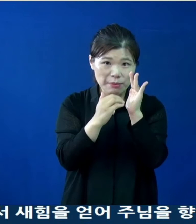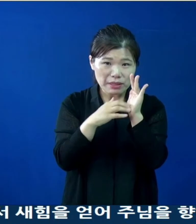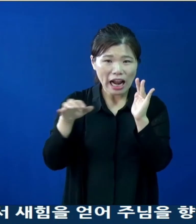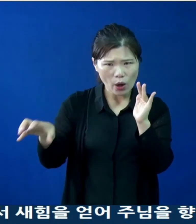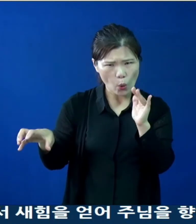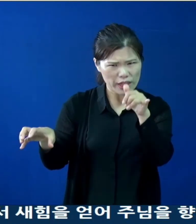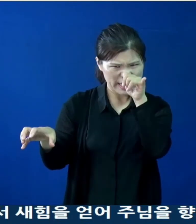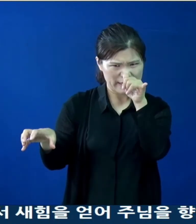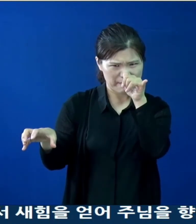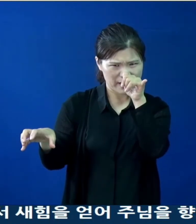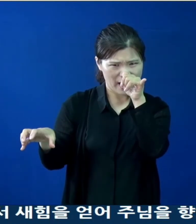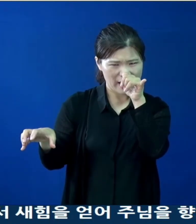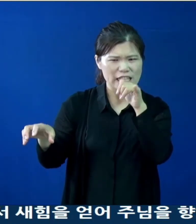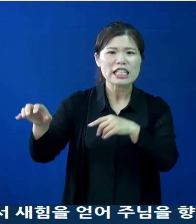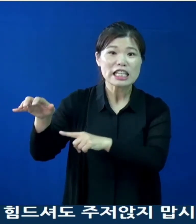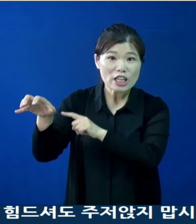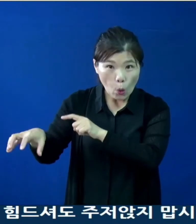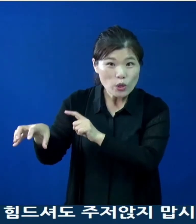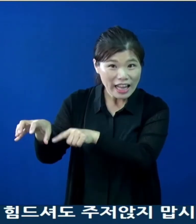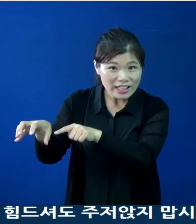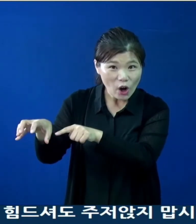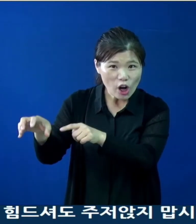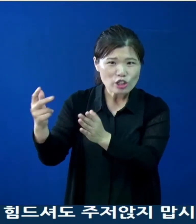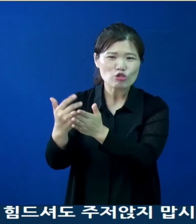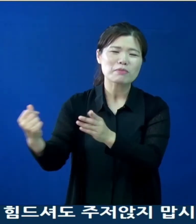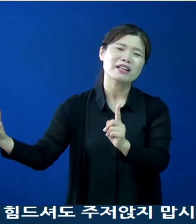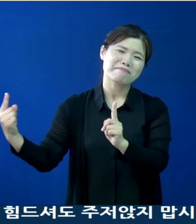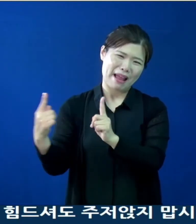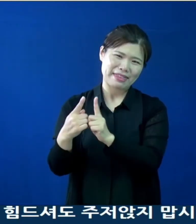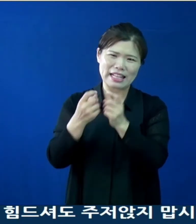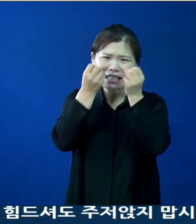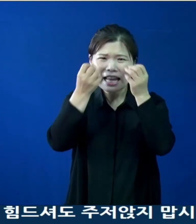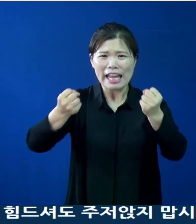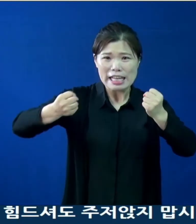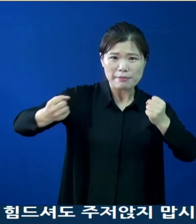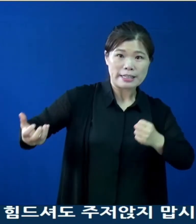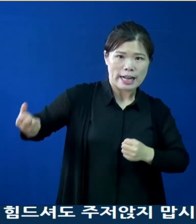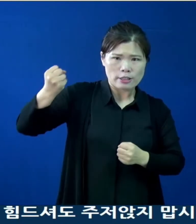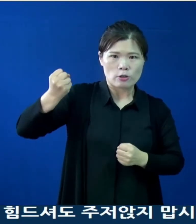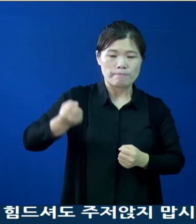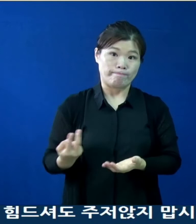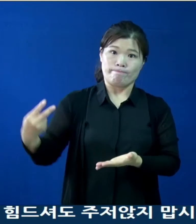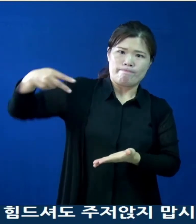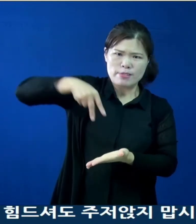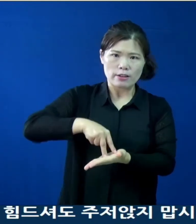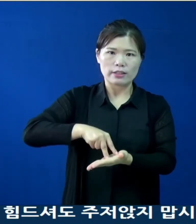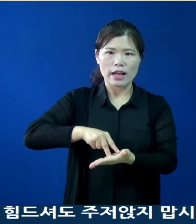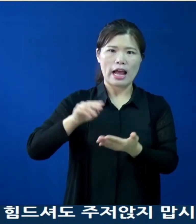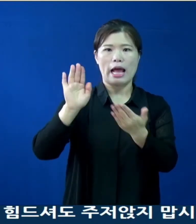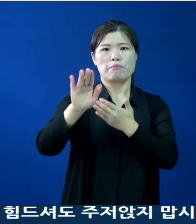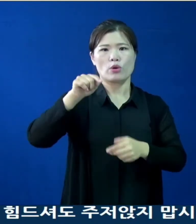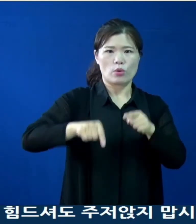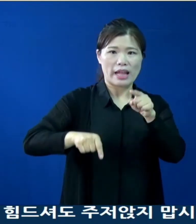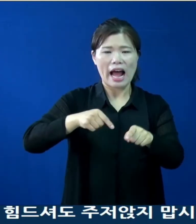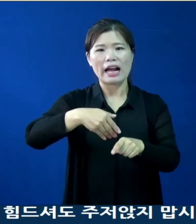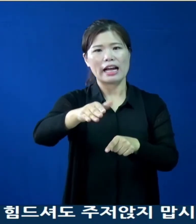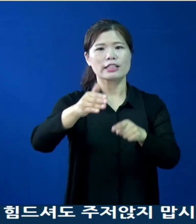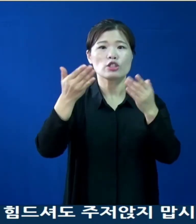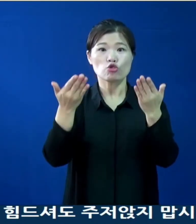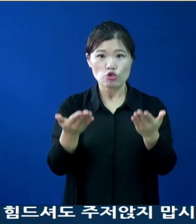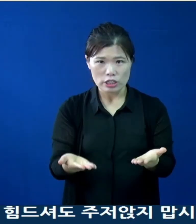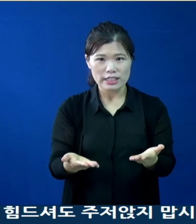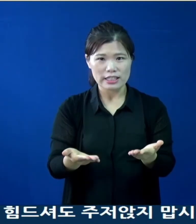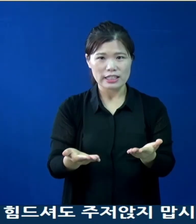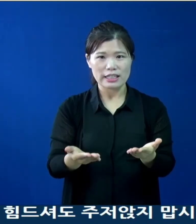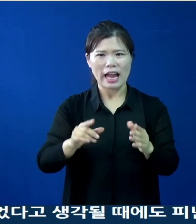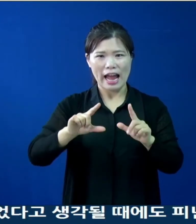그곳에서 주님을 만나는 새 힘을 가지시고 일어나 다시 앞으로 나아가는 일을 쉬지 않는 우리 모두가 되어야